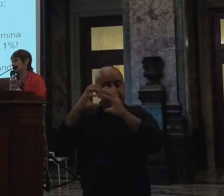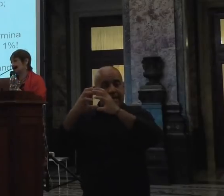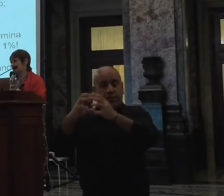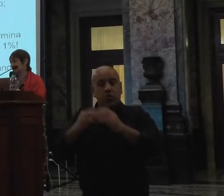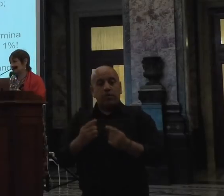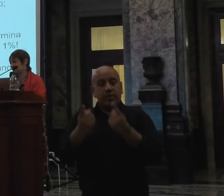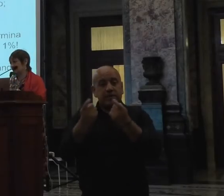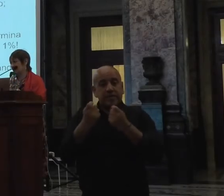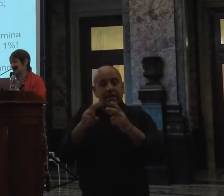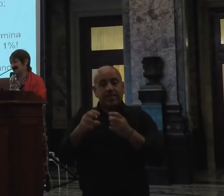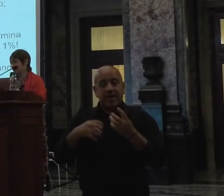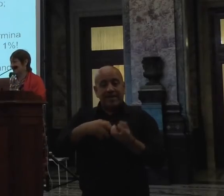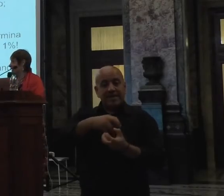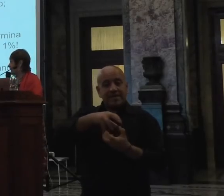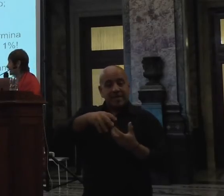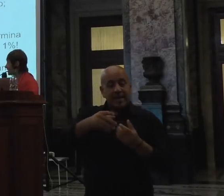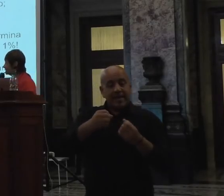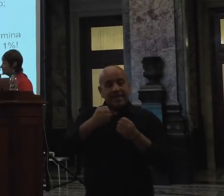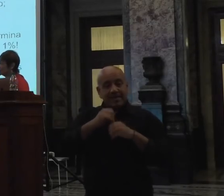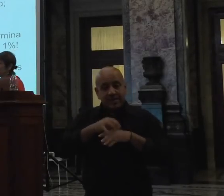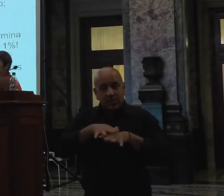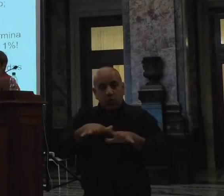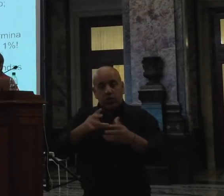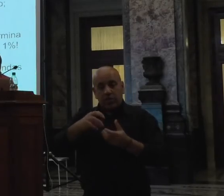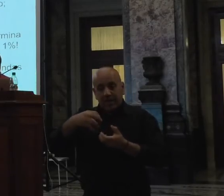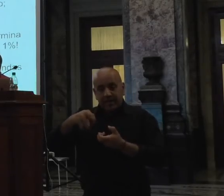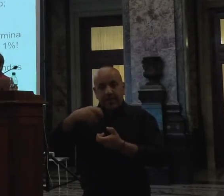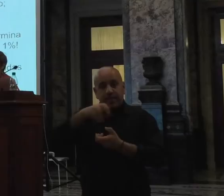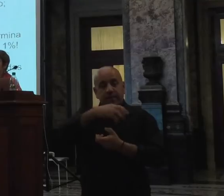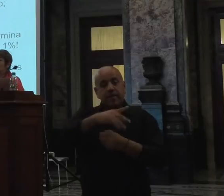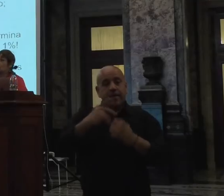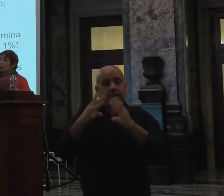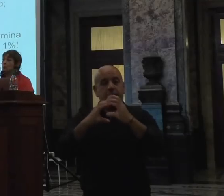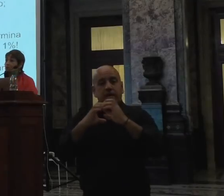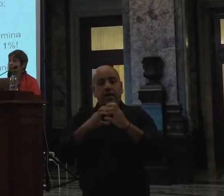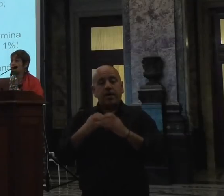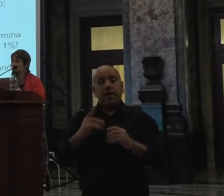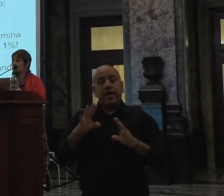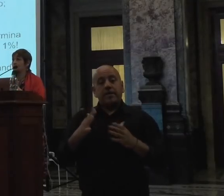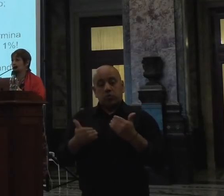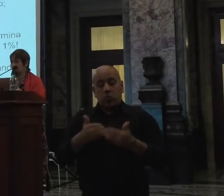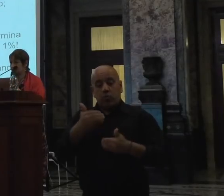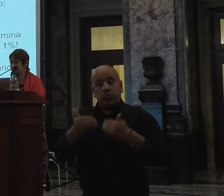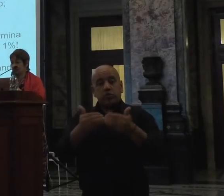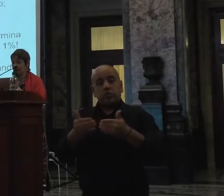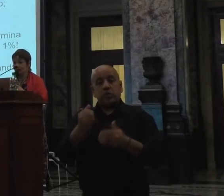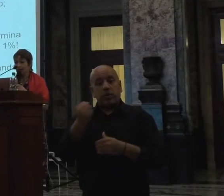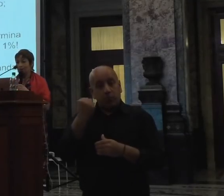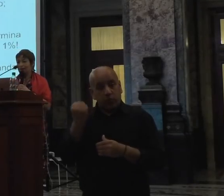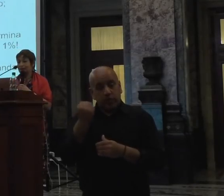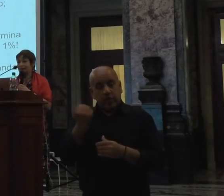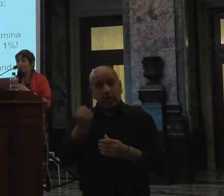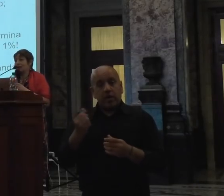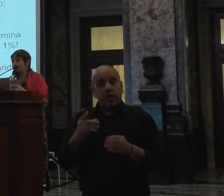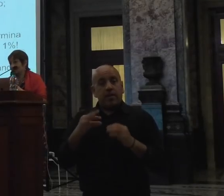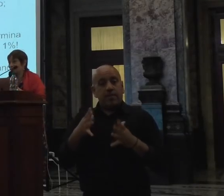de acuerdo a las demandas de la tarea. Y la atención se postula como un proceso muy importante